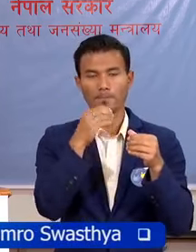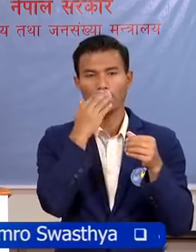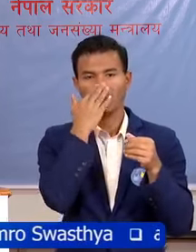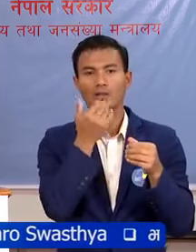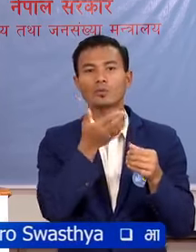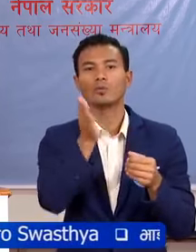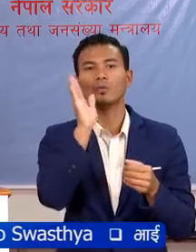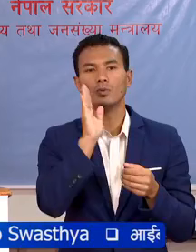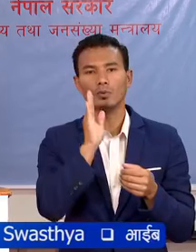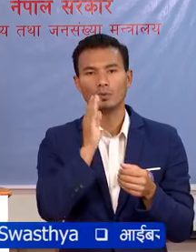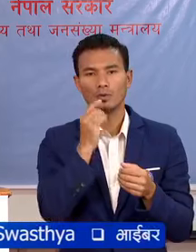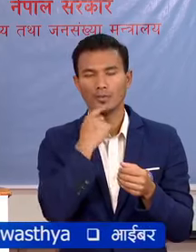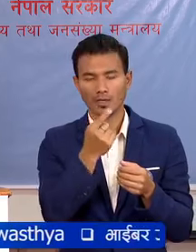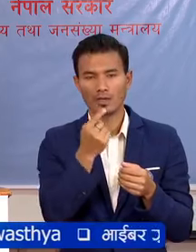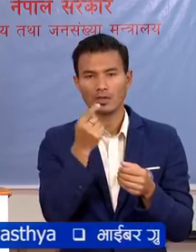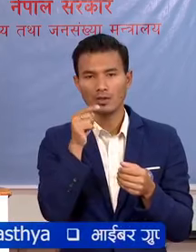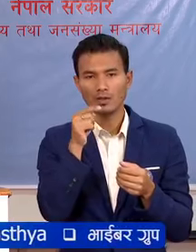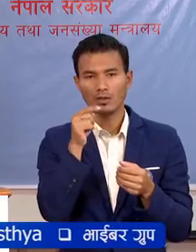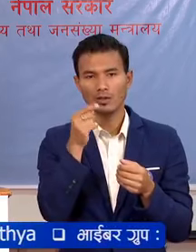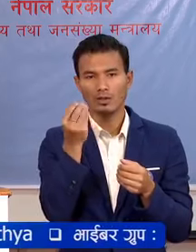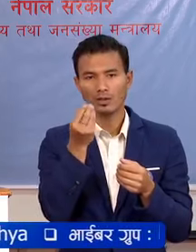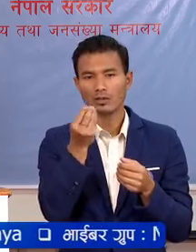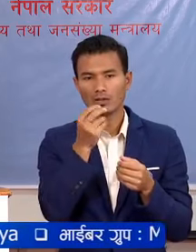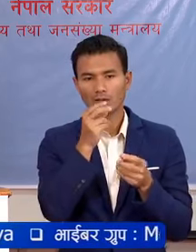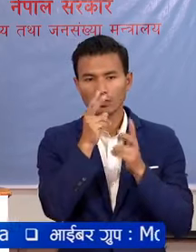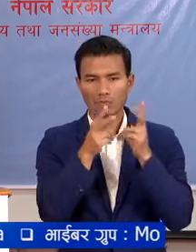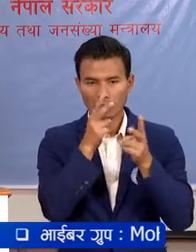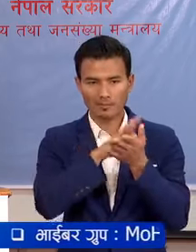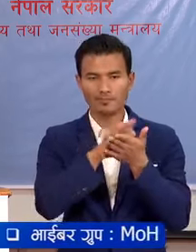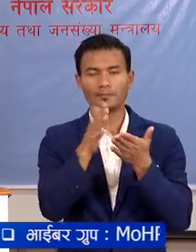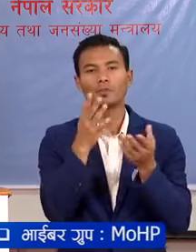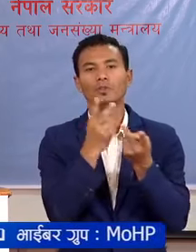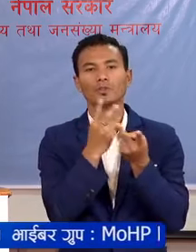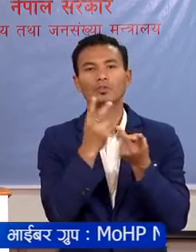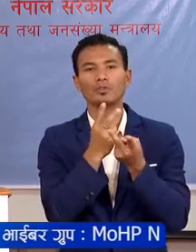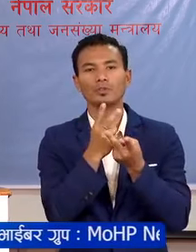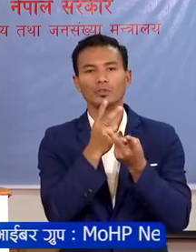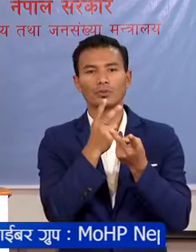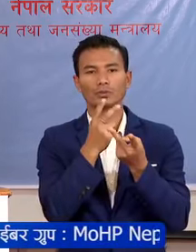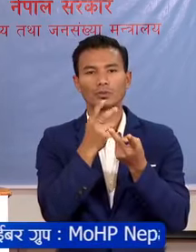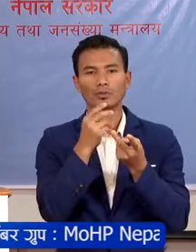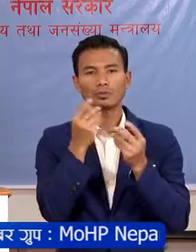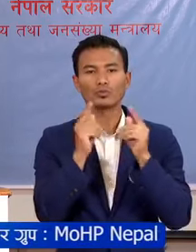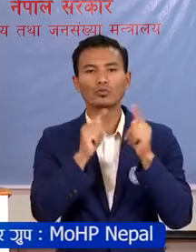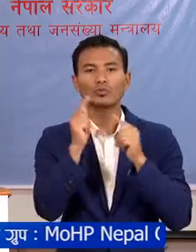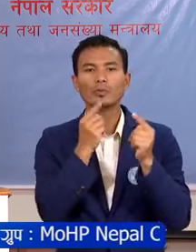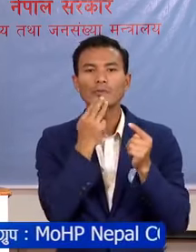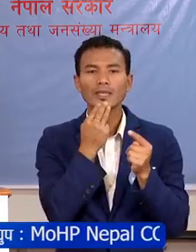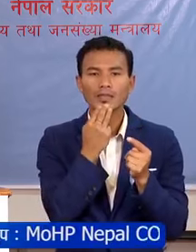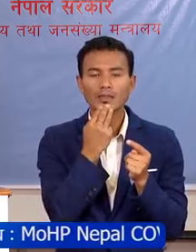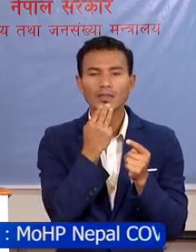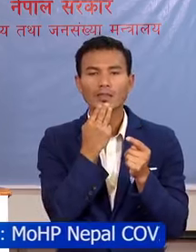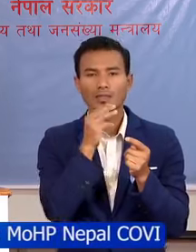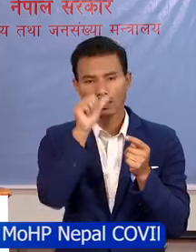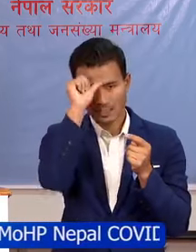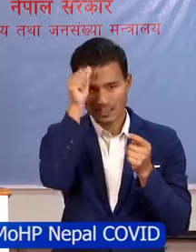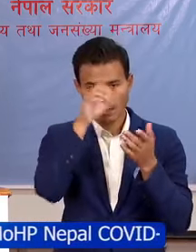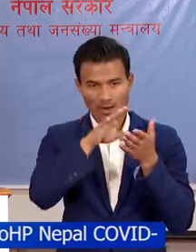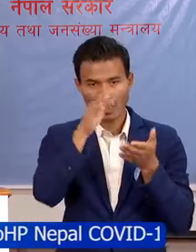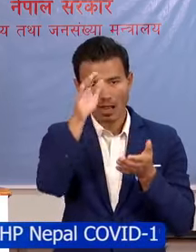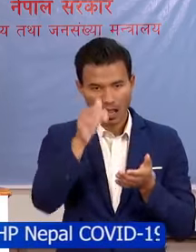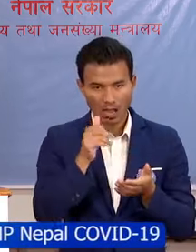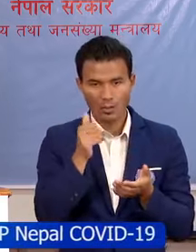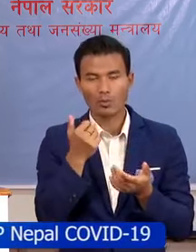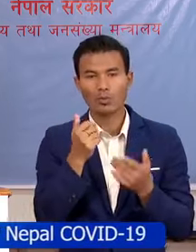जानपरे वगाए तियो अलिकाती कंप्लिकेशन का जस्तों वहां रू हमिले कुन निती मां भारत पाट आउन